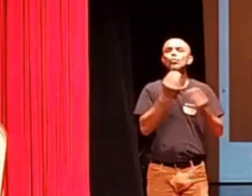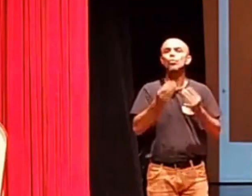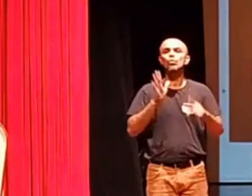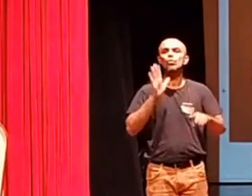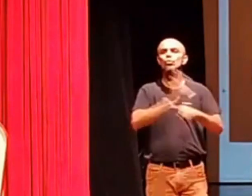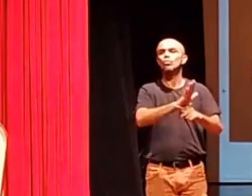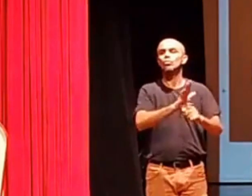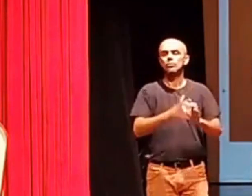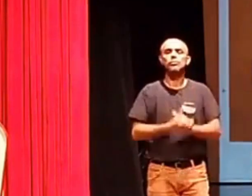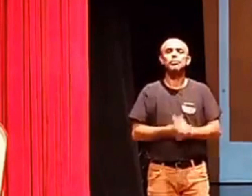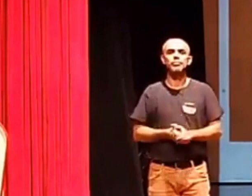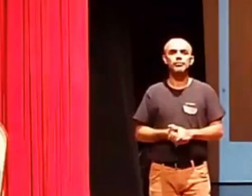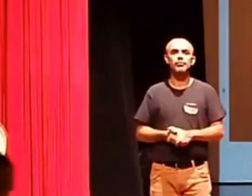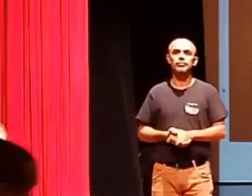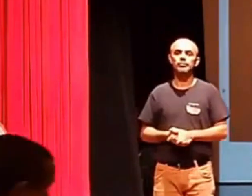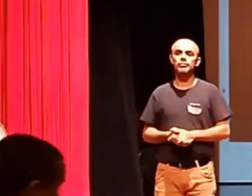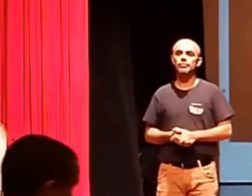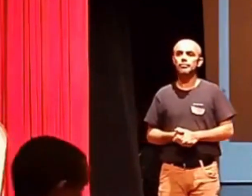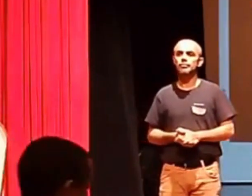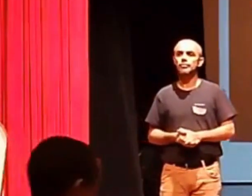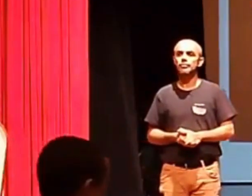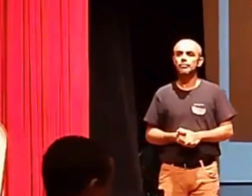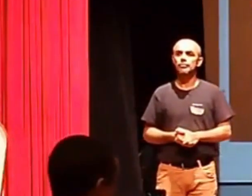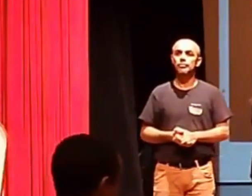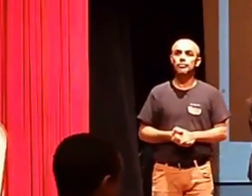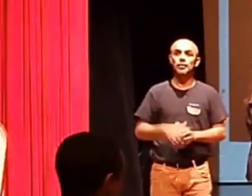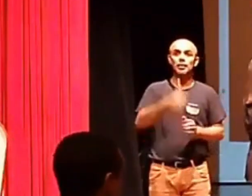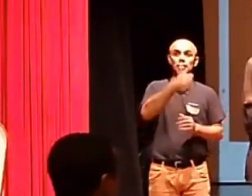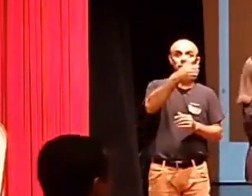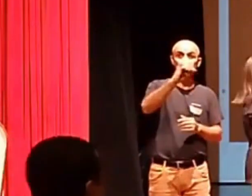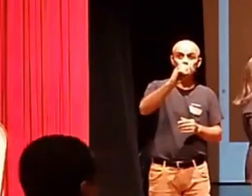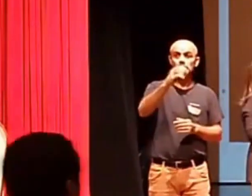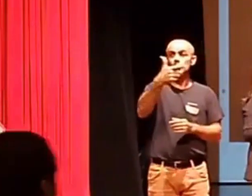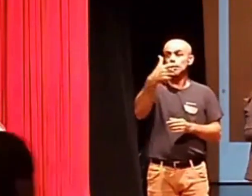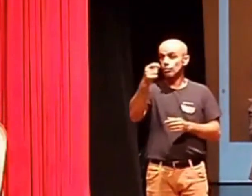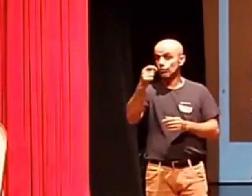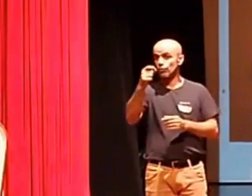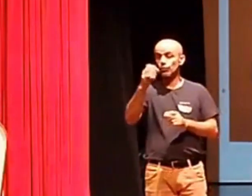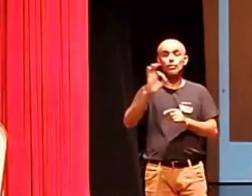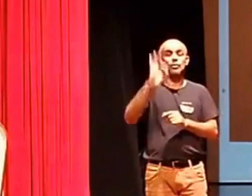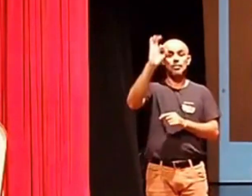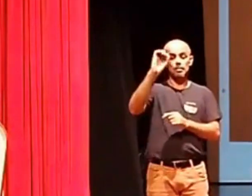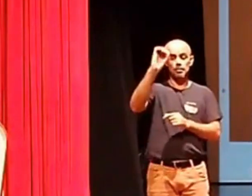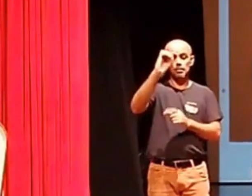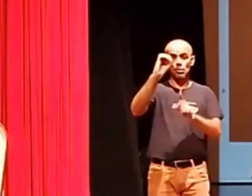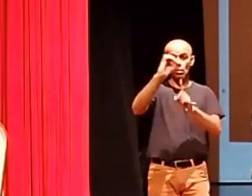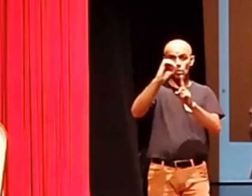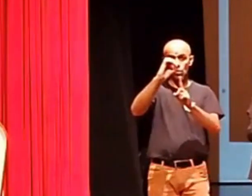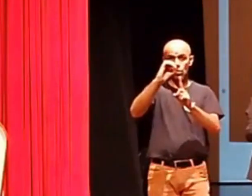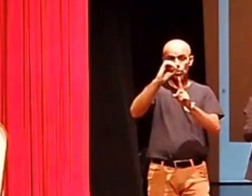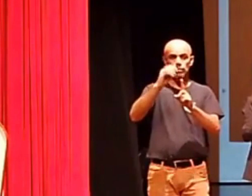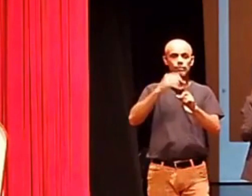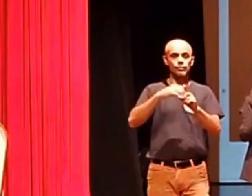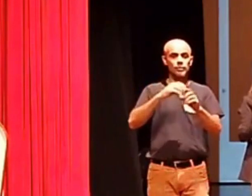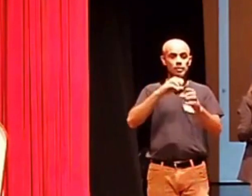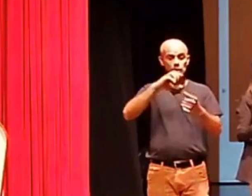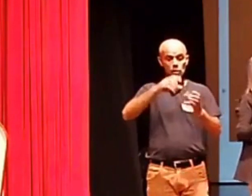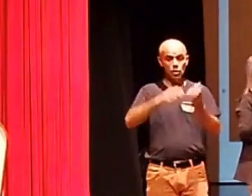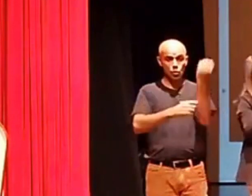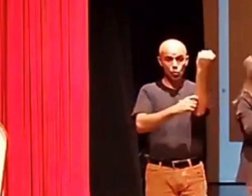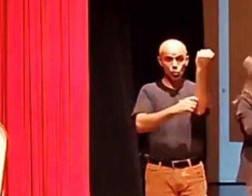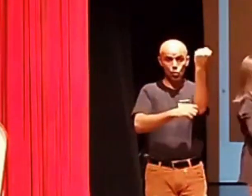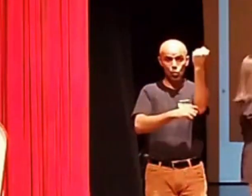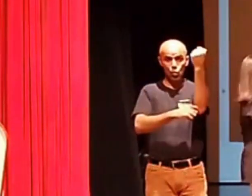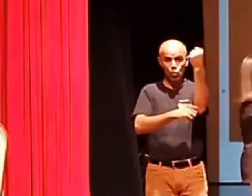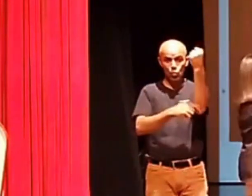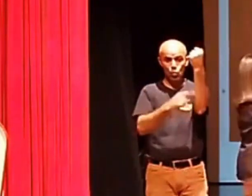é que é encontrado, tá? Então, de 10 a 20 graus é considerada uma escoliose leve.